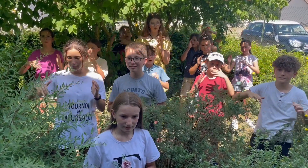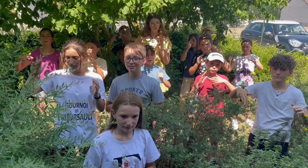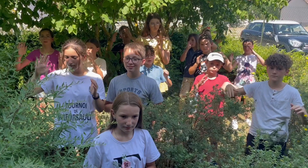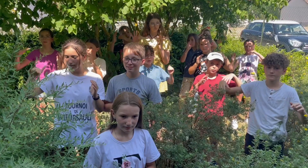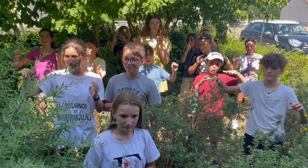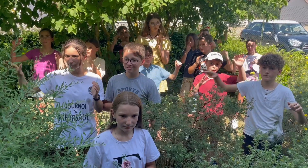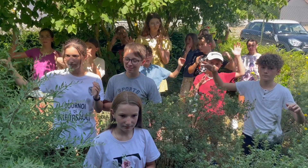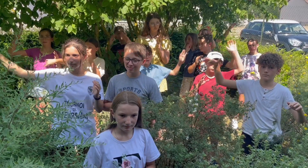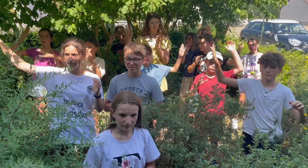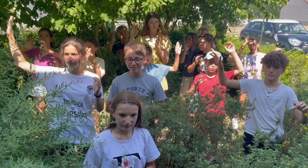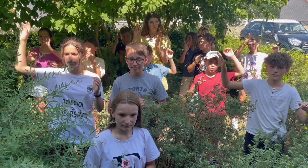La la la la la la.